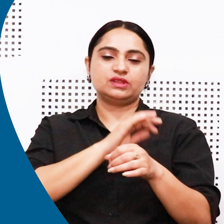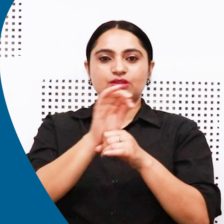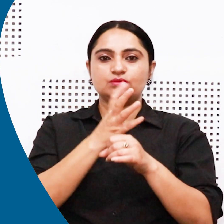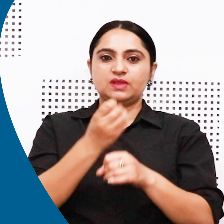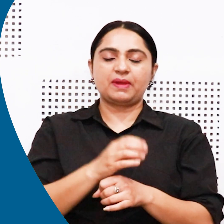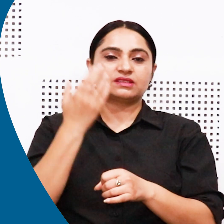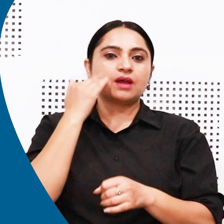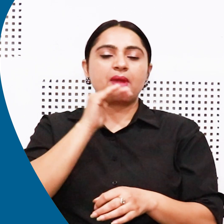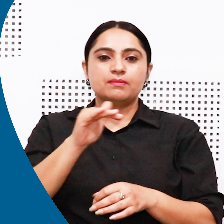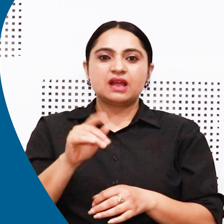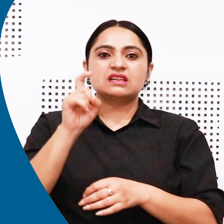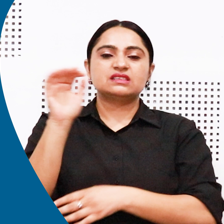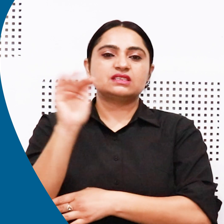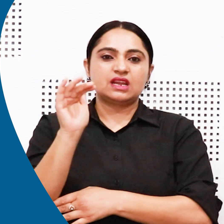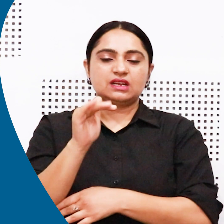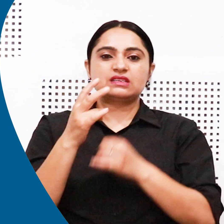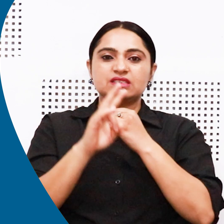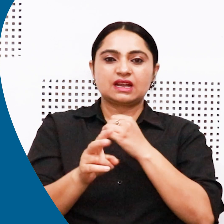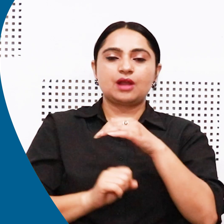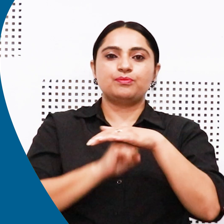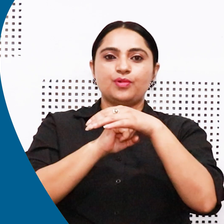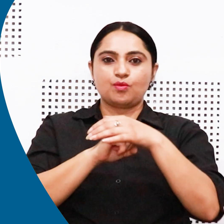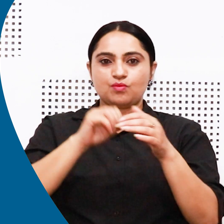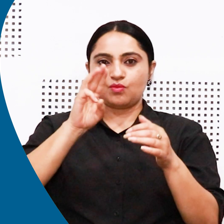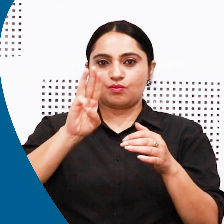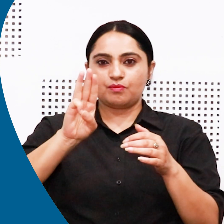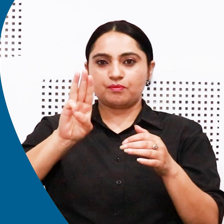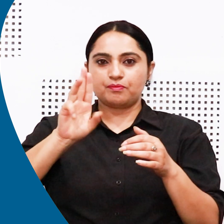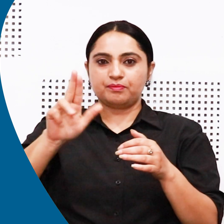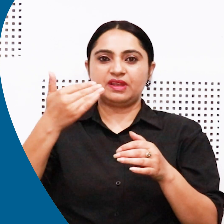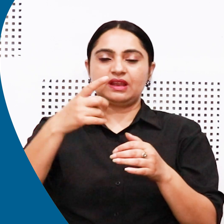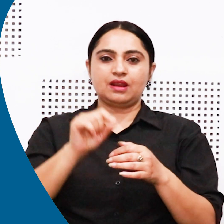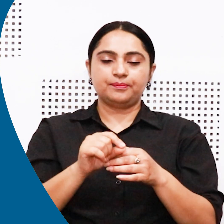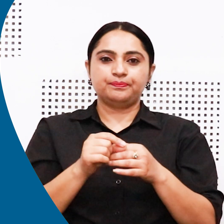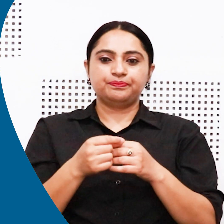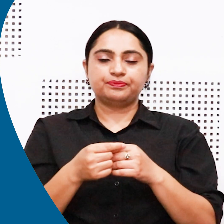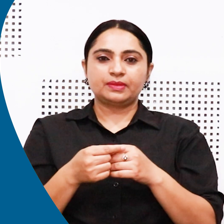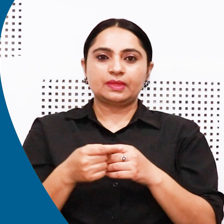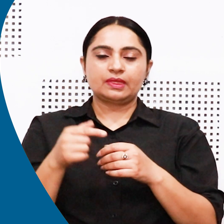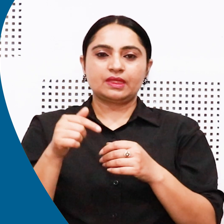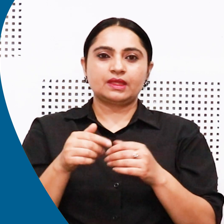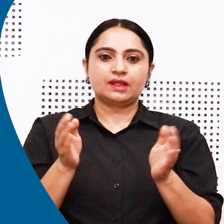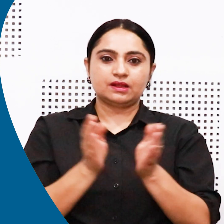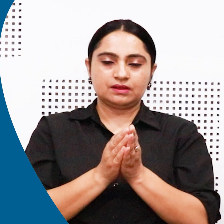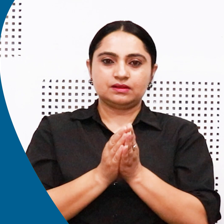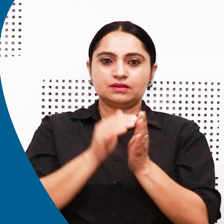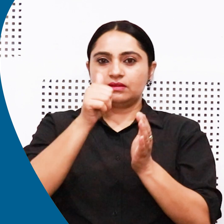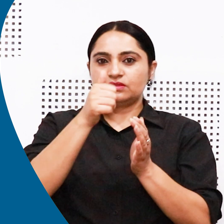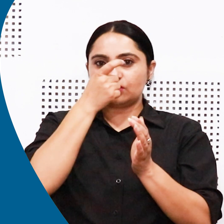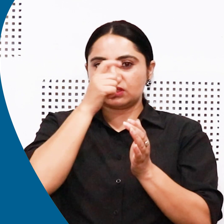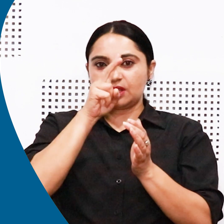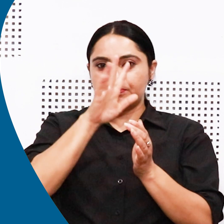महिला बाल बालिका तथा ज्येष्ठ नागरिक शाखाका प्रमुख मिलन देवी श्रीवास्तव, जम्मा 625